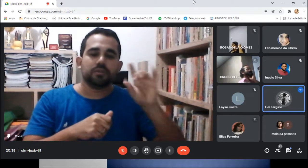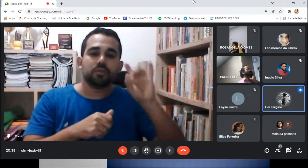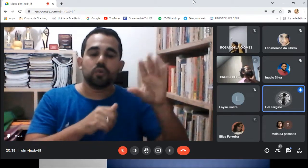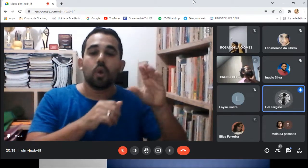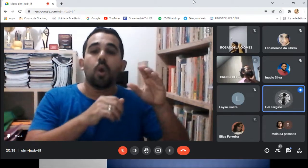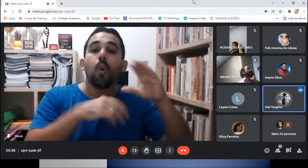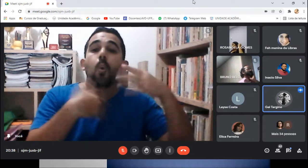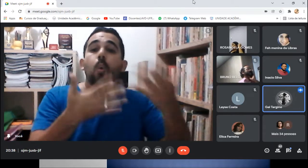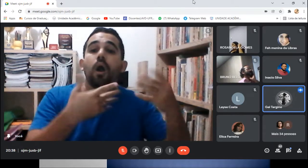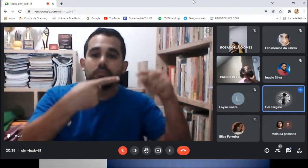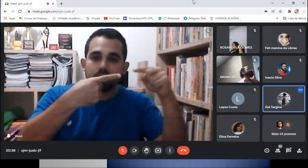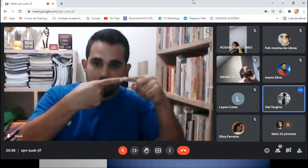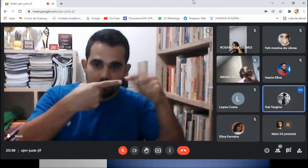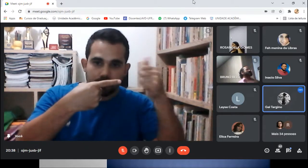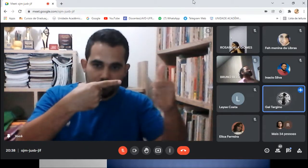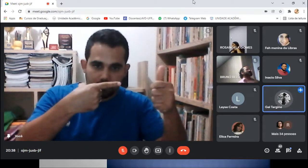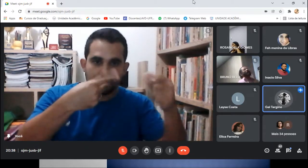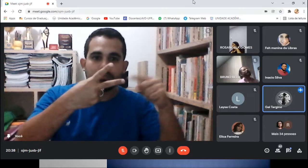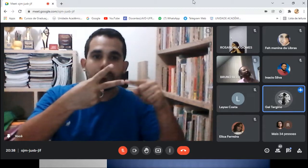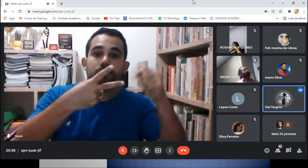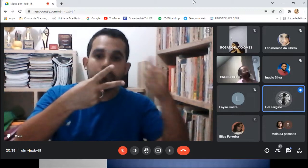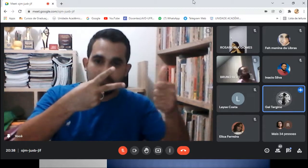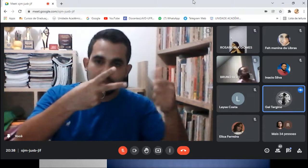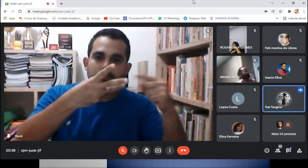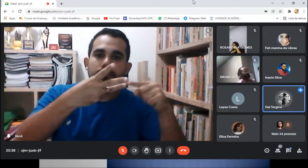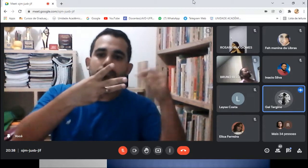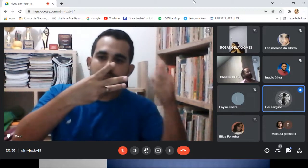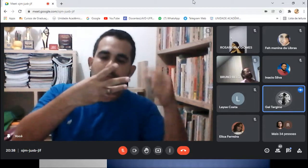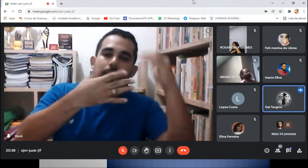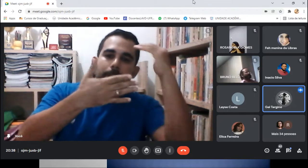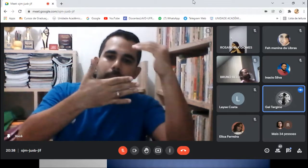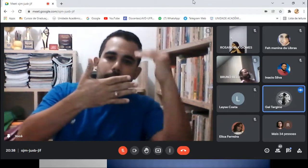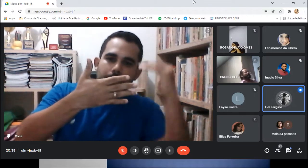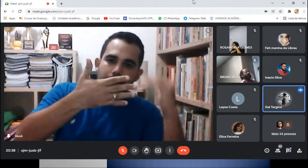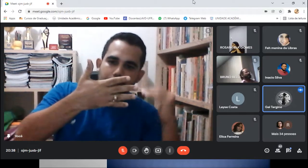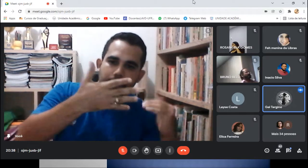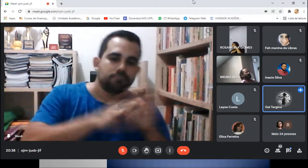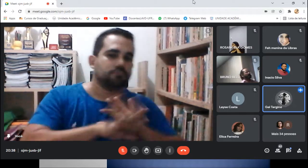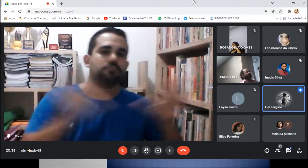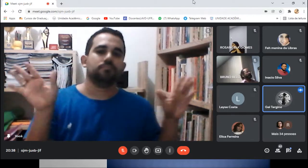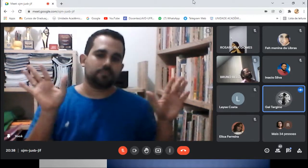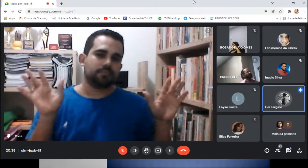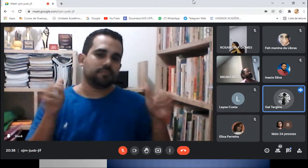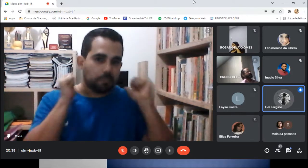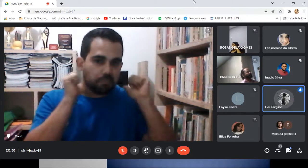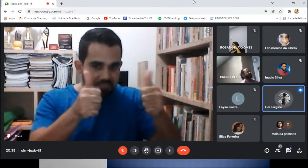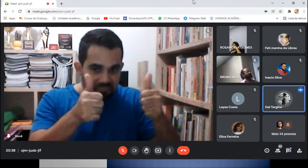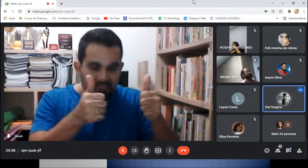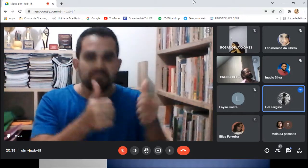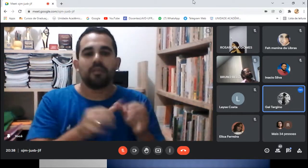estar entendendo, memorizando o conceito, a gente precisa entender para que serve,